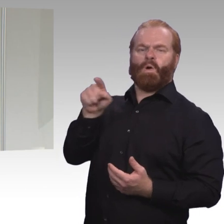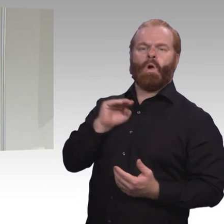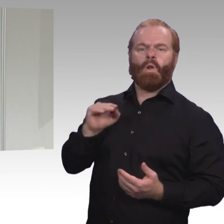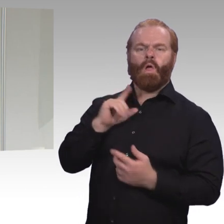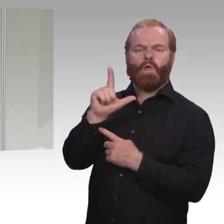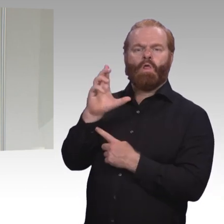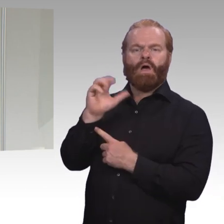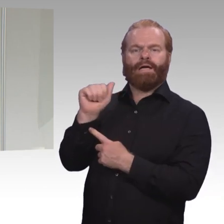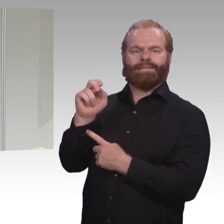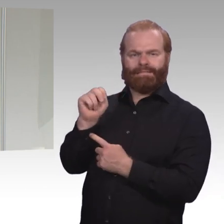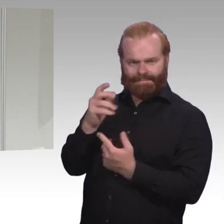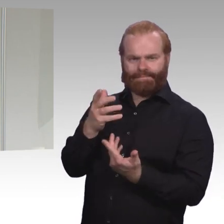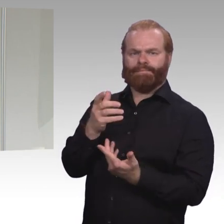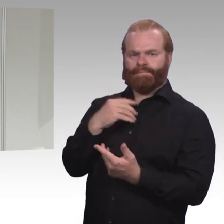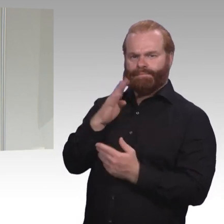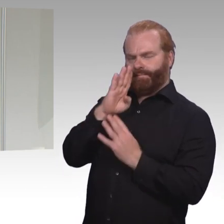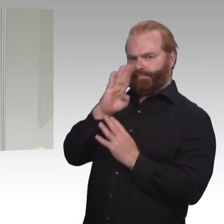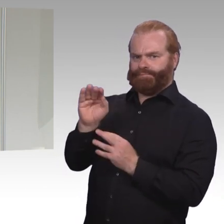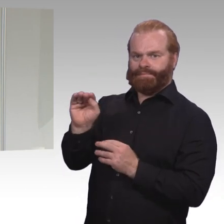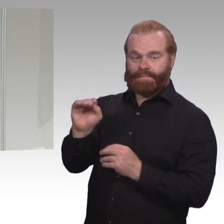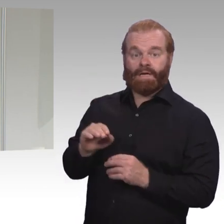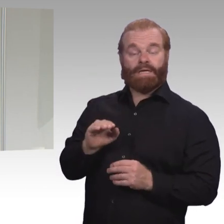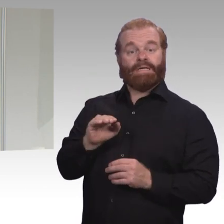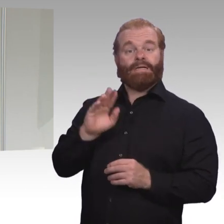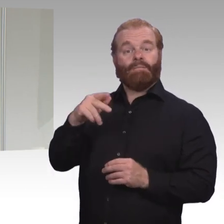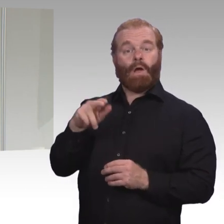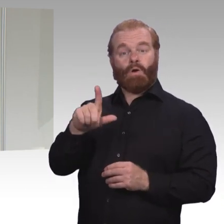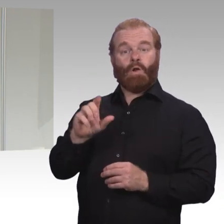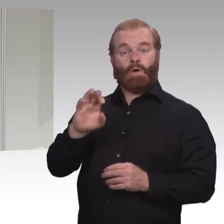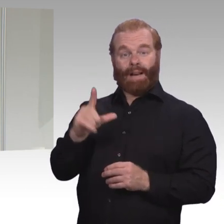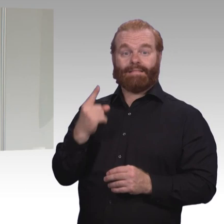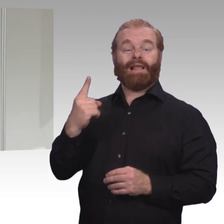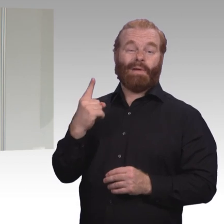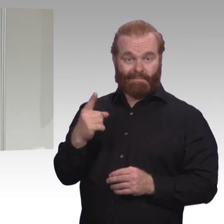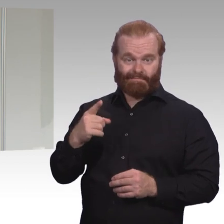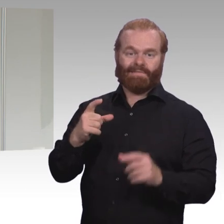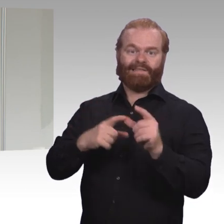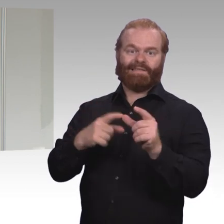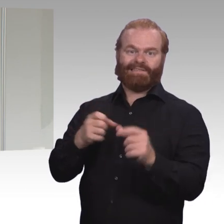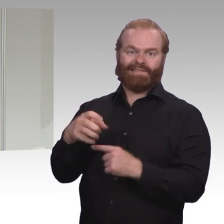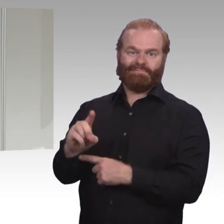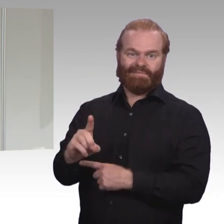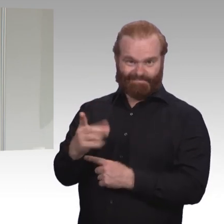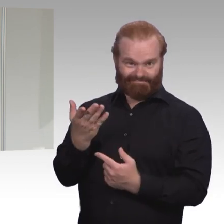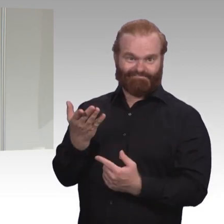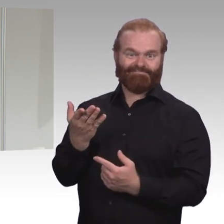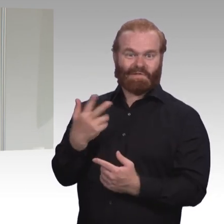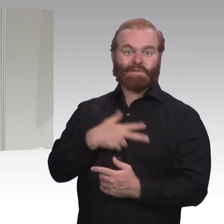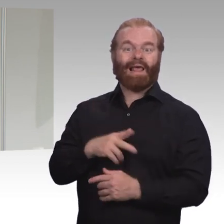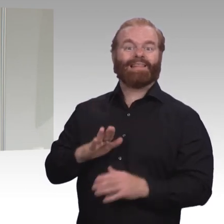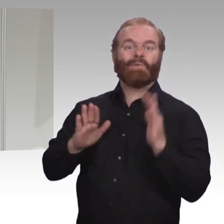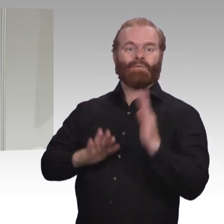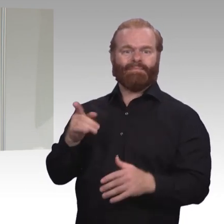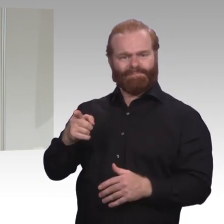mutiger Reichstagsabgeordneter, der der NSDAP die Stirn geboten hat mit diesem Parlament, wäre nicht